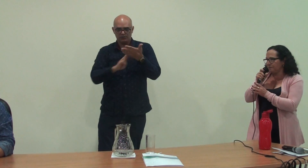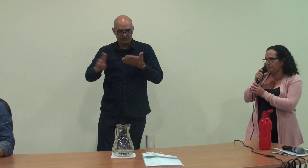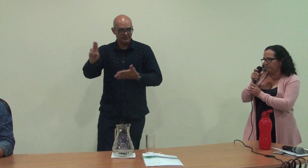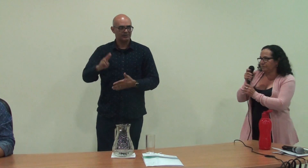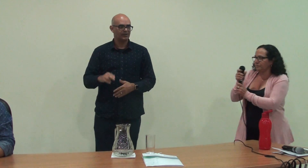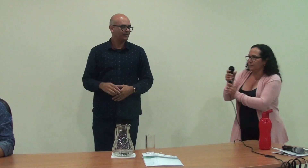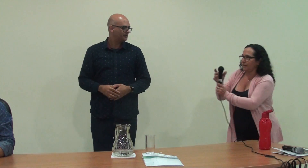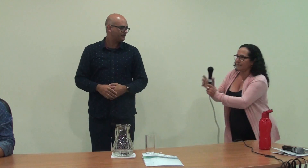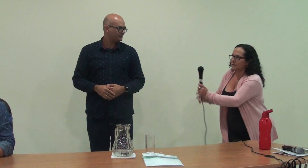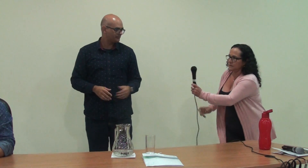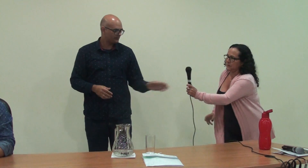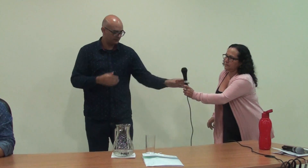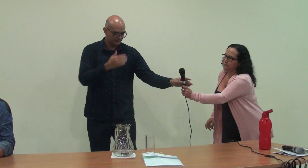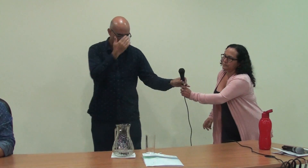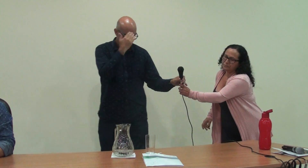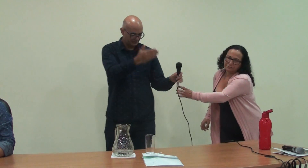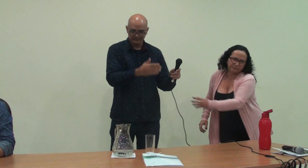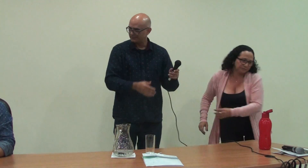disso.